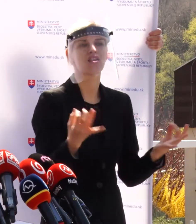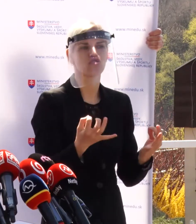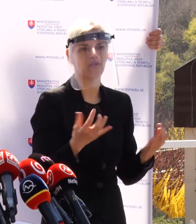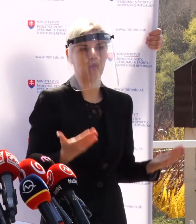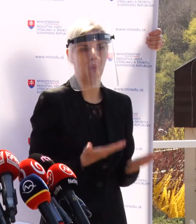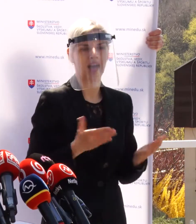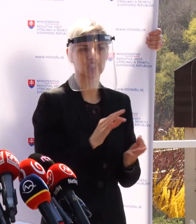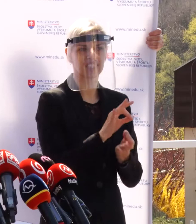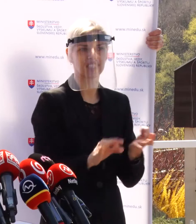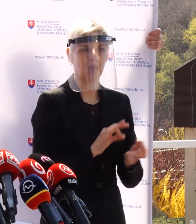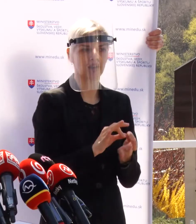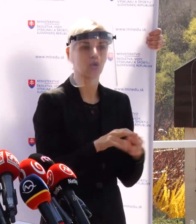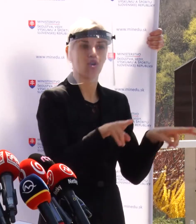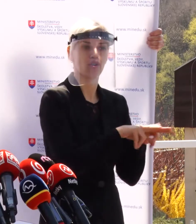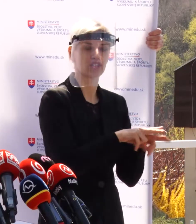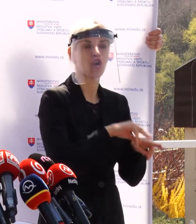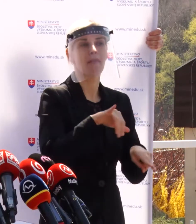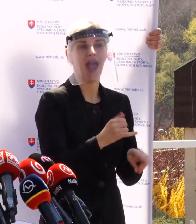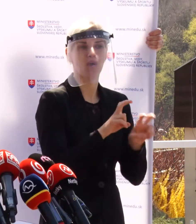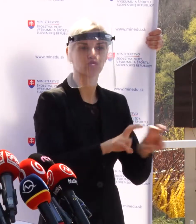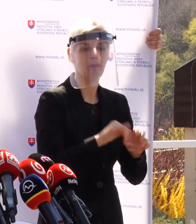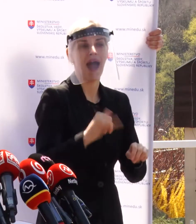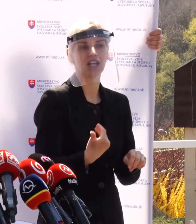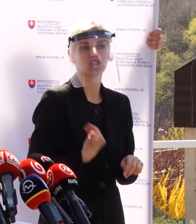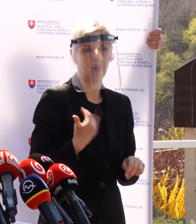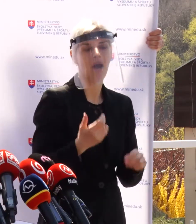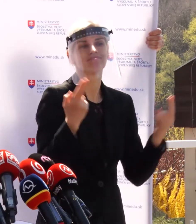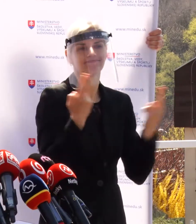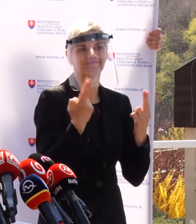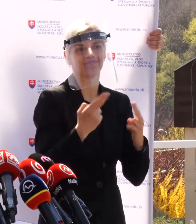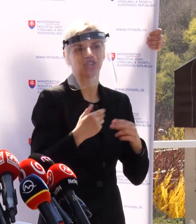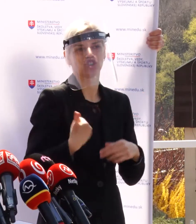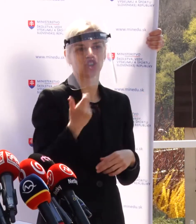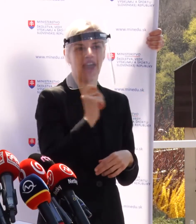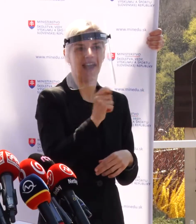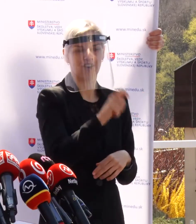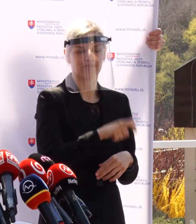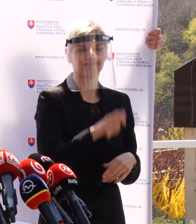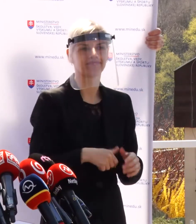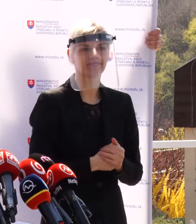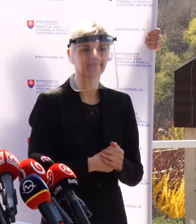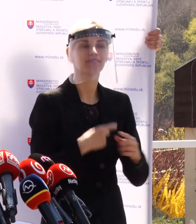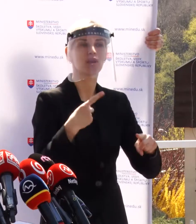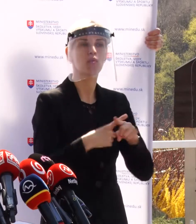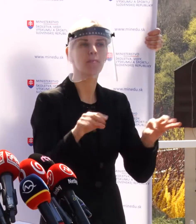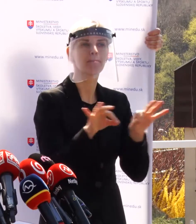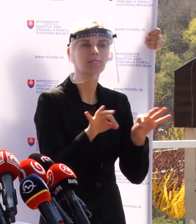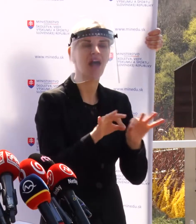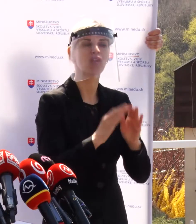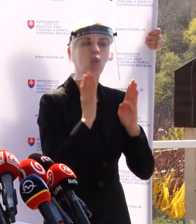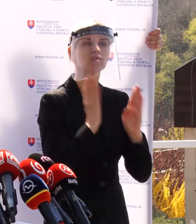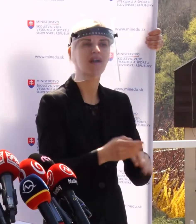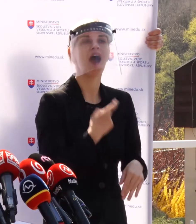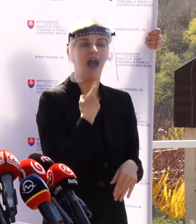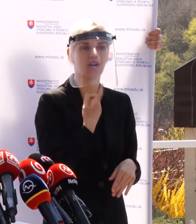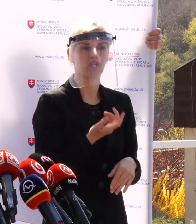tú situáciu ako rodičom, tak aj školám a učiteľom a žiakom. A pripraviť vlastne tie usmernenia a odporúčania tak,